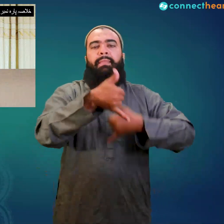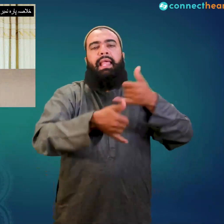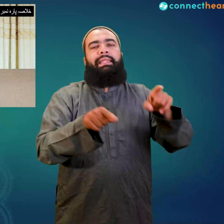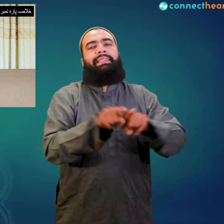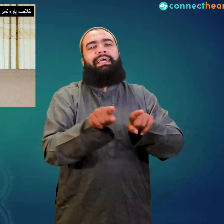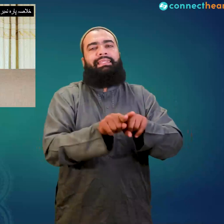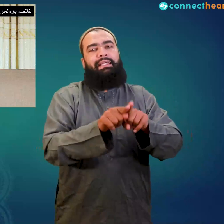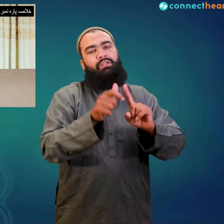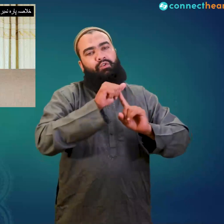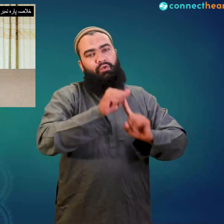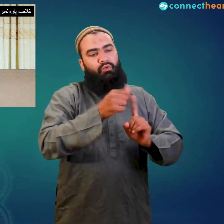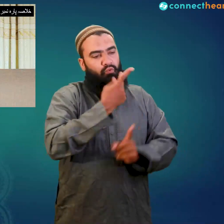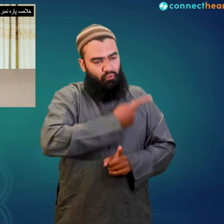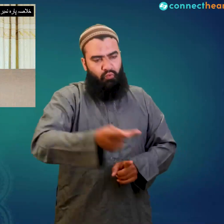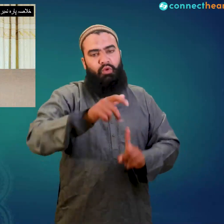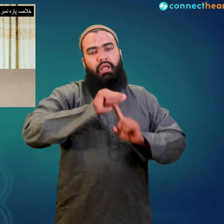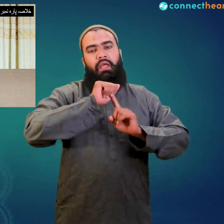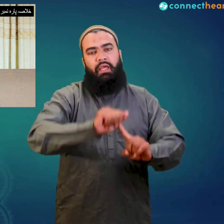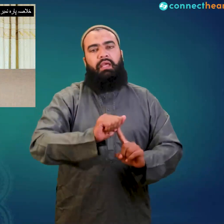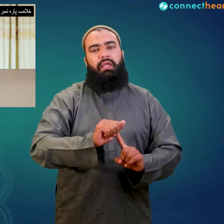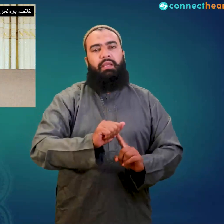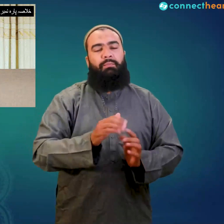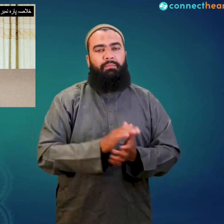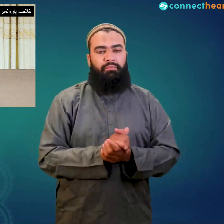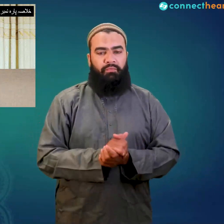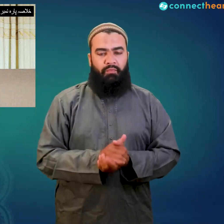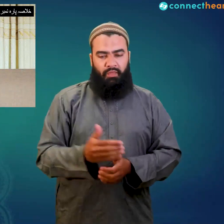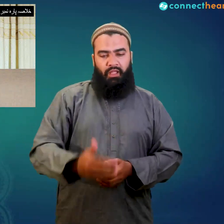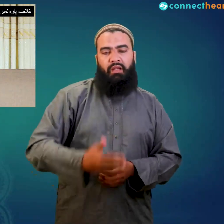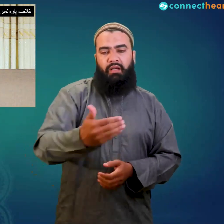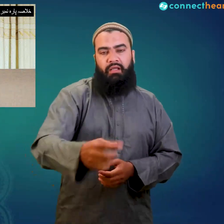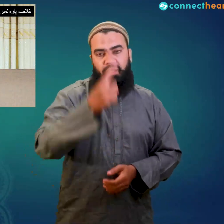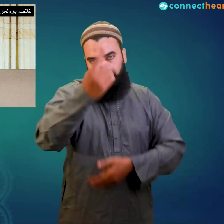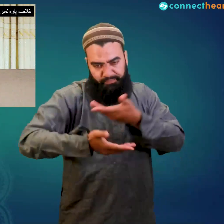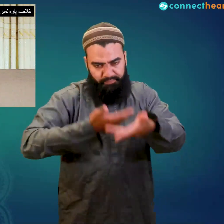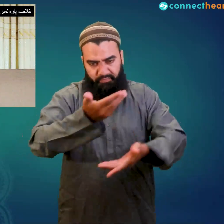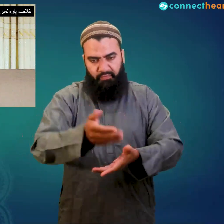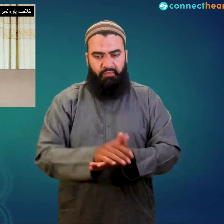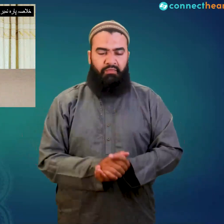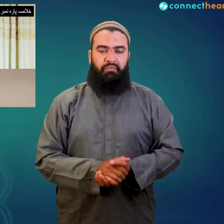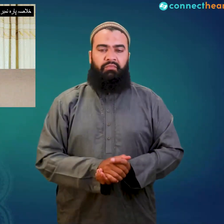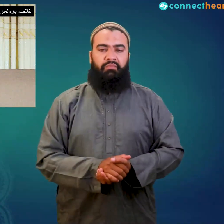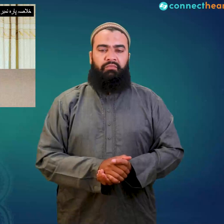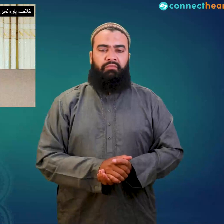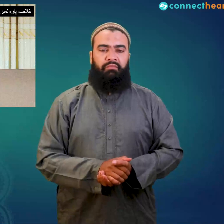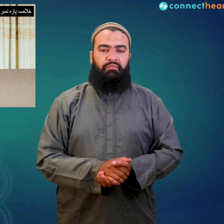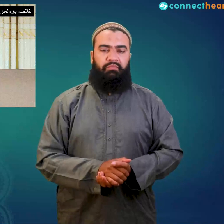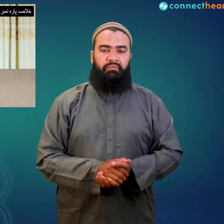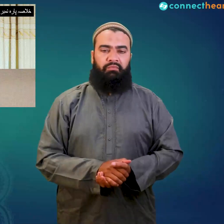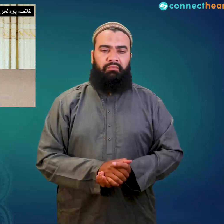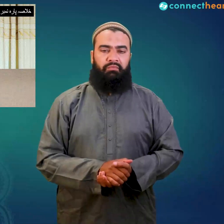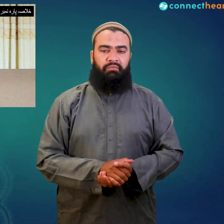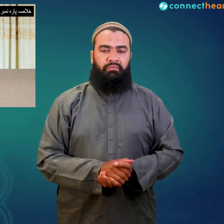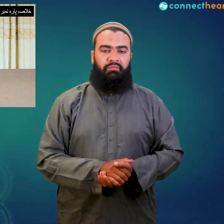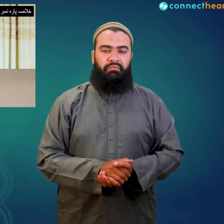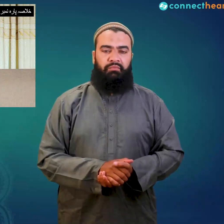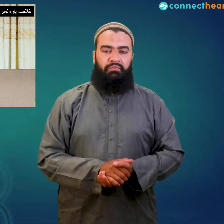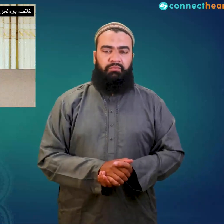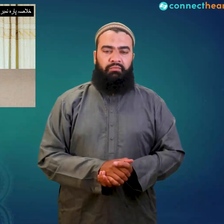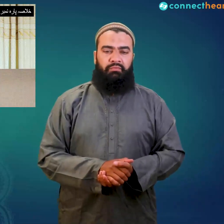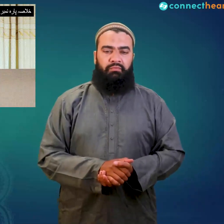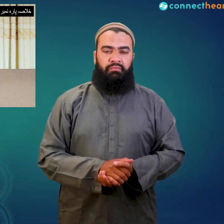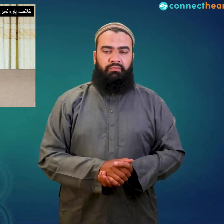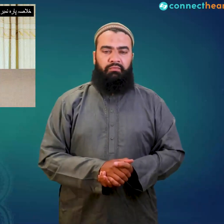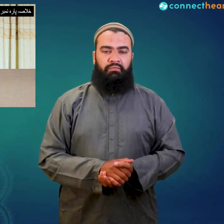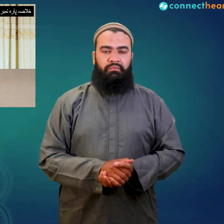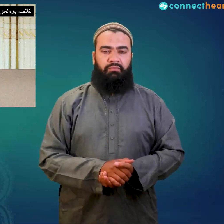اللہ رب العزت تمہیں ضرور آزمائیں گے۔ اگلی آیت میں فرمایا وَلَقَدْ فَتَنَّ الَّذِينَ مِن قَبْلِهِمْ فَلَيَعْلَمَنَّ